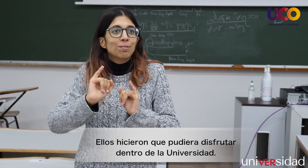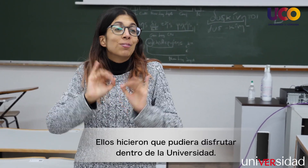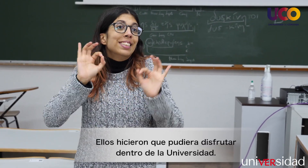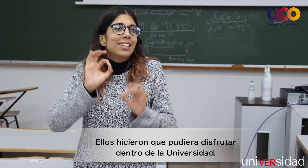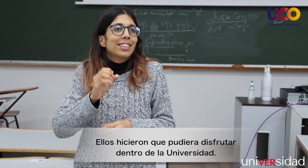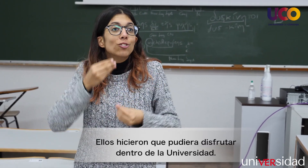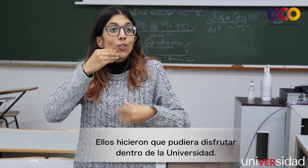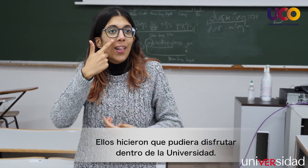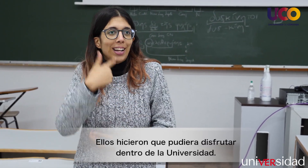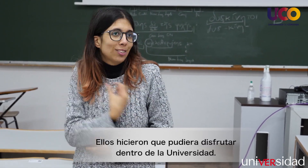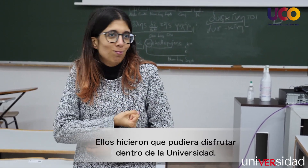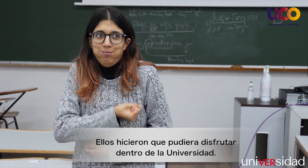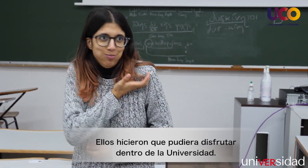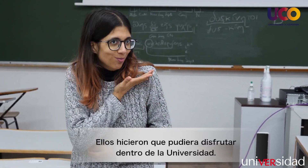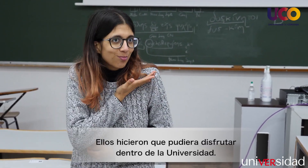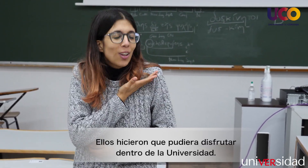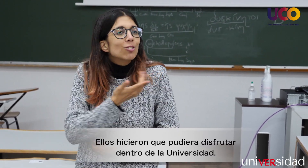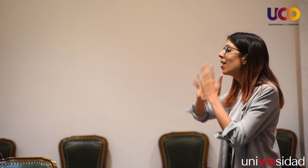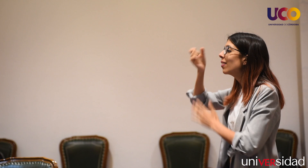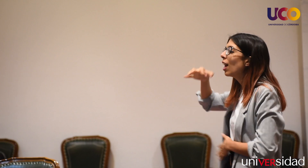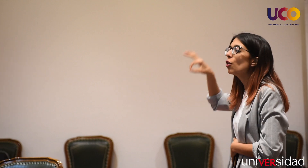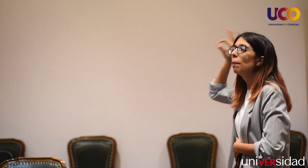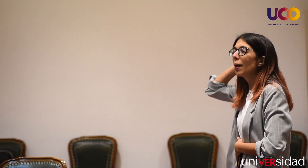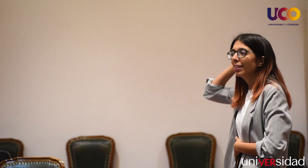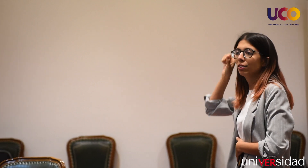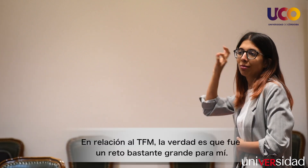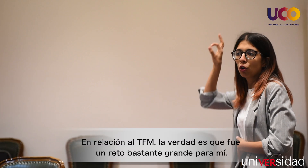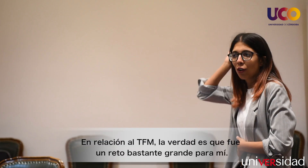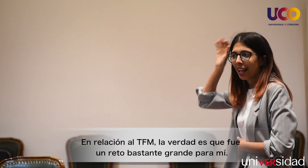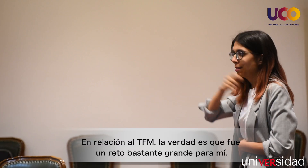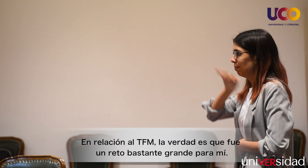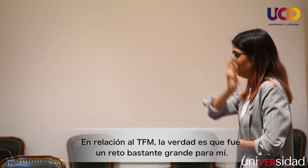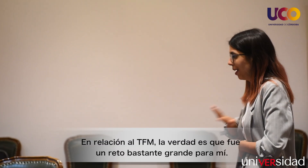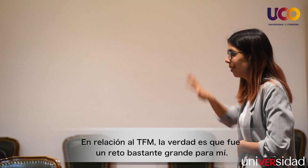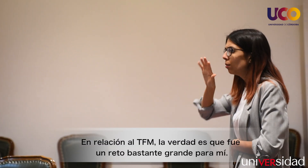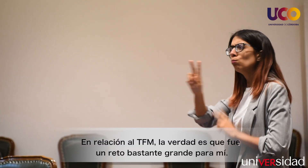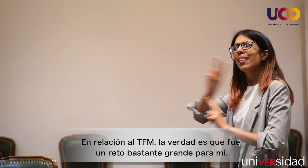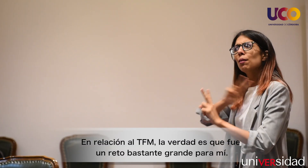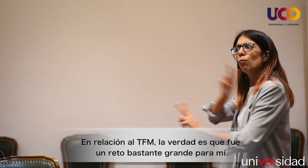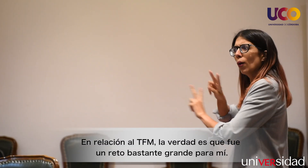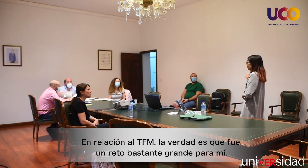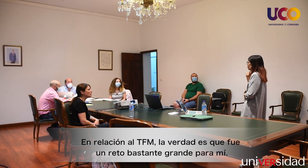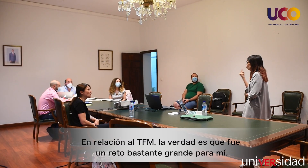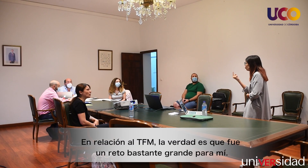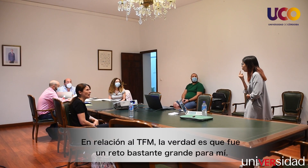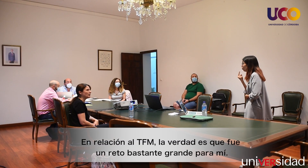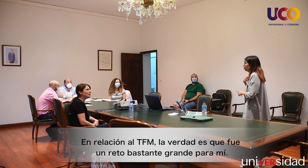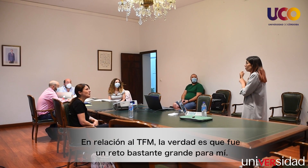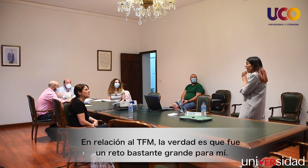dieron que yo pudiera disfrutar dentro de la universidad. En relación al TFM que tú comentas, la verdad que fue un reto bastante